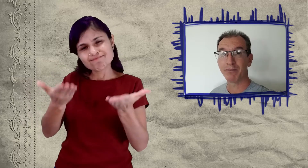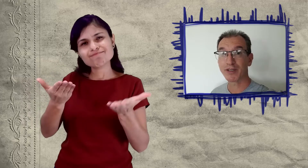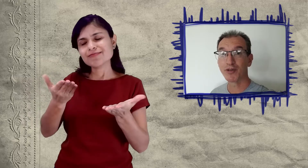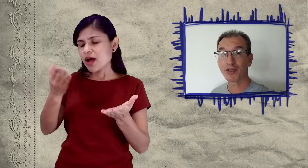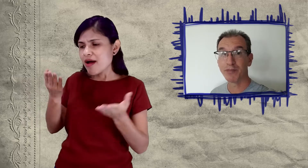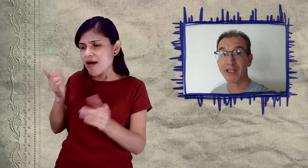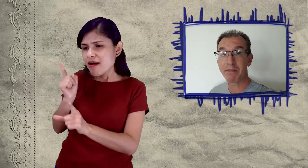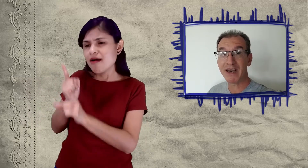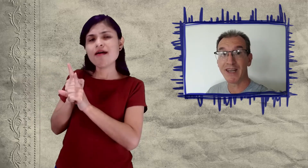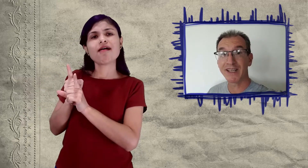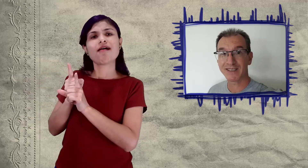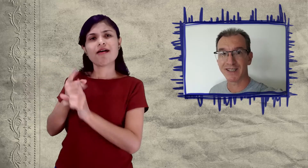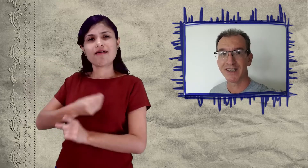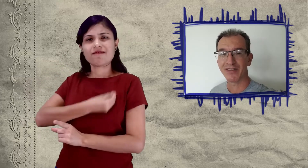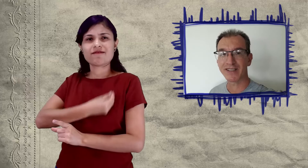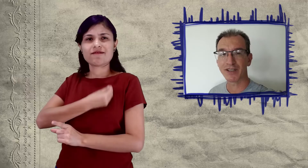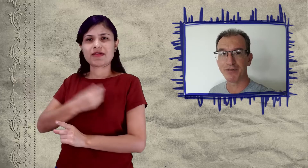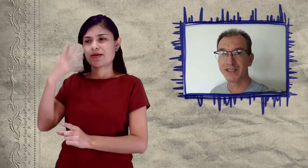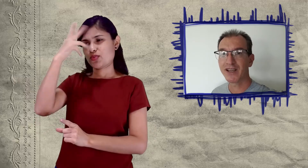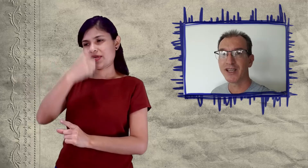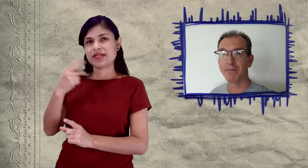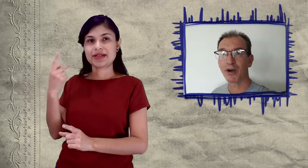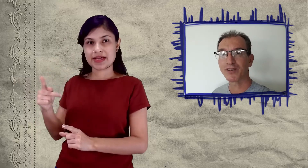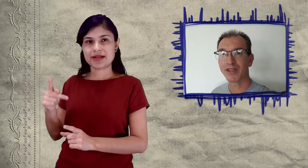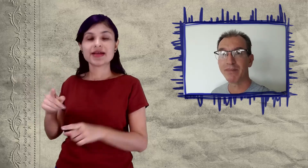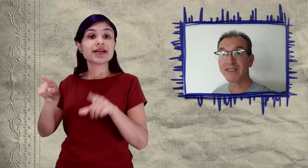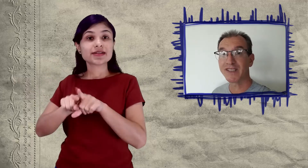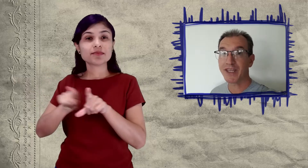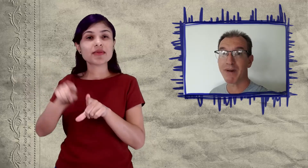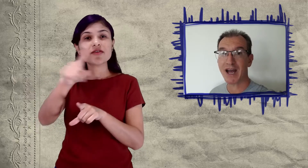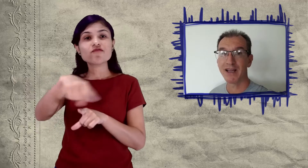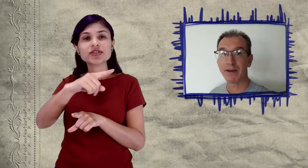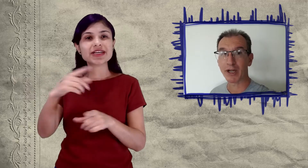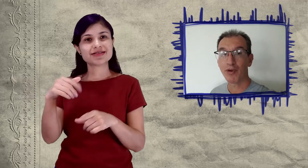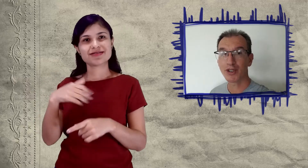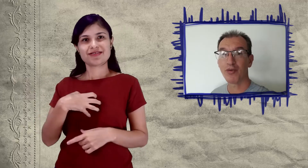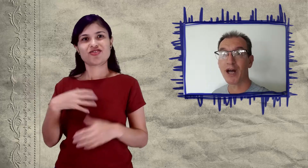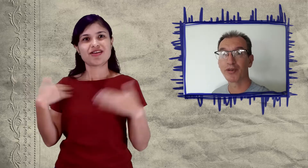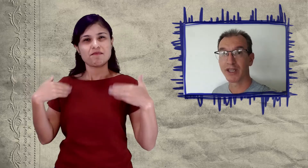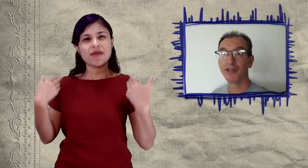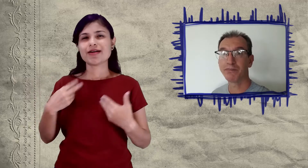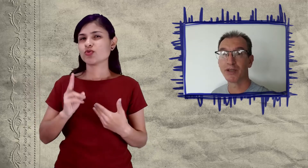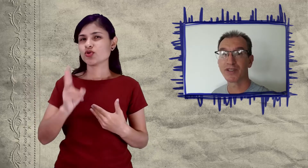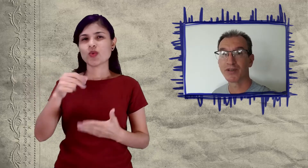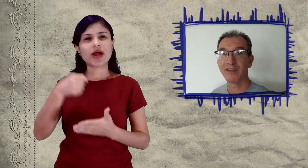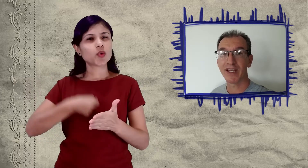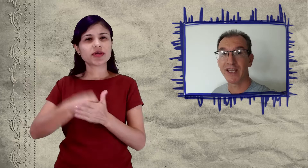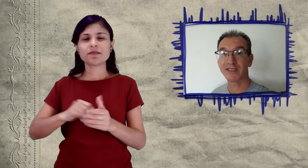possam descobrir a beleza dessa vida e possam também se animar para continuar lutando pelos seus interesses,